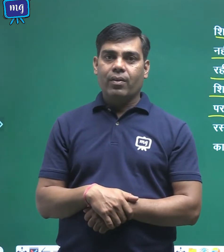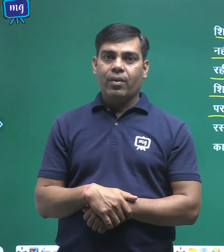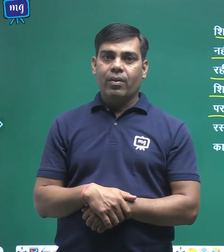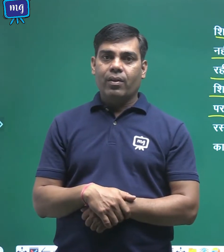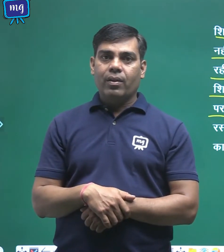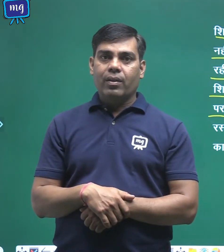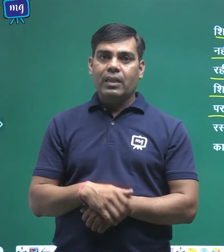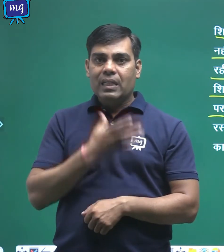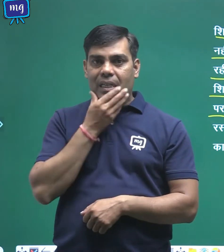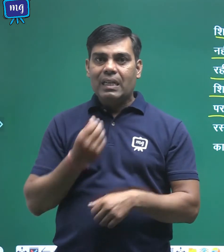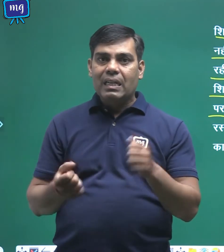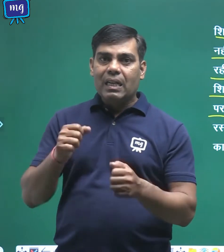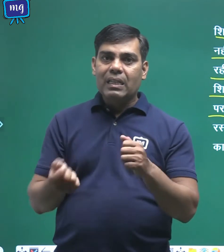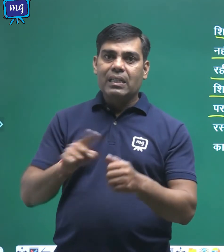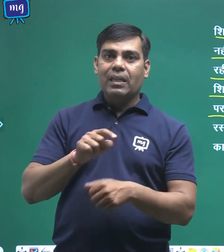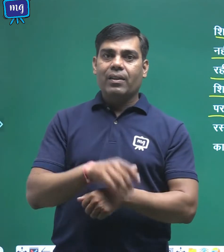ट्रक से